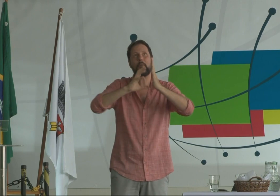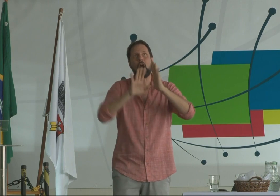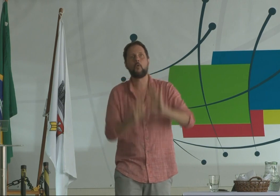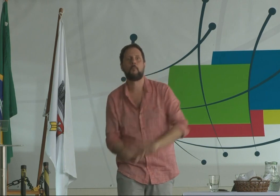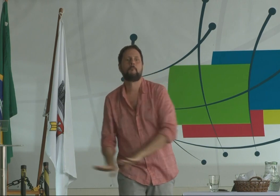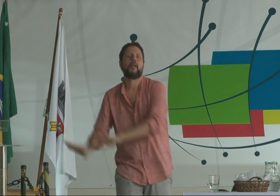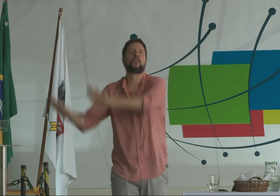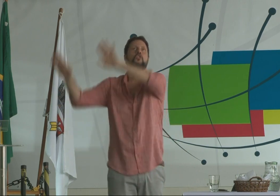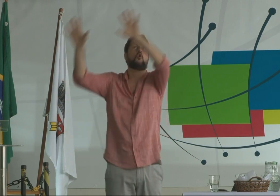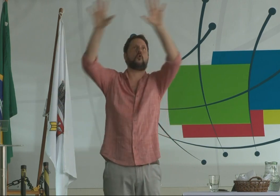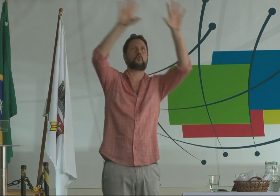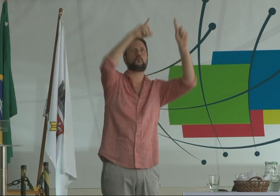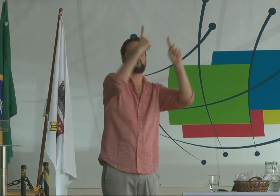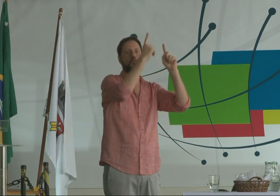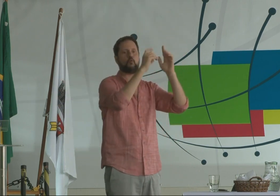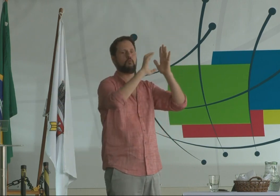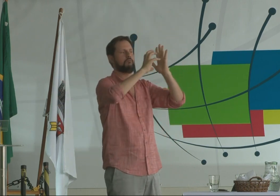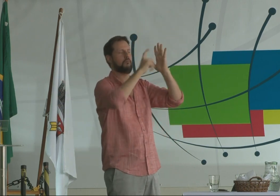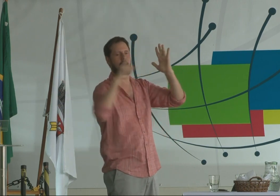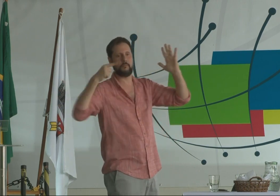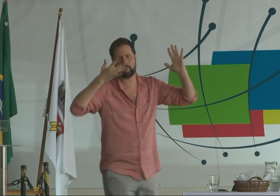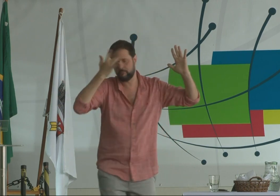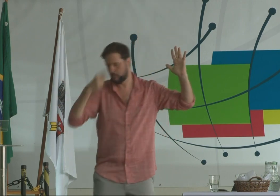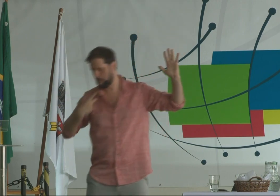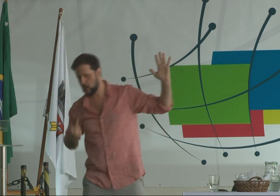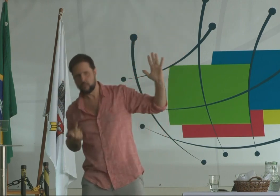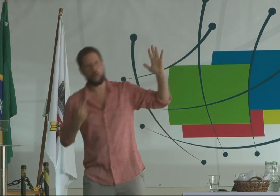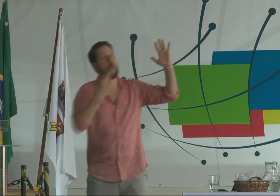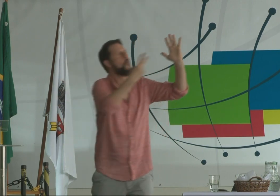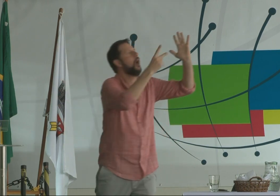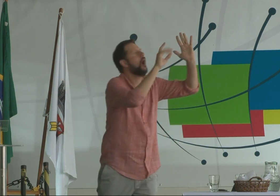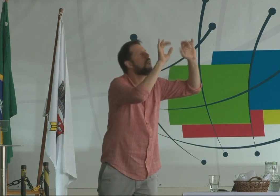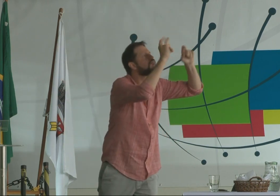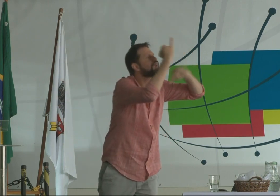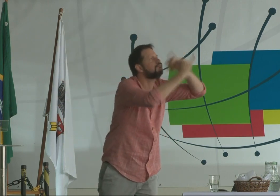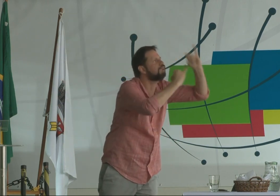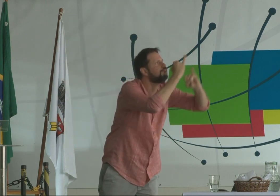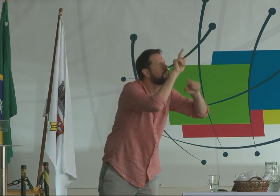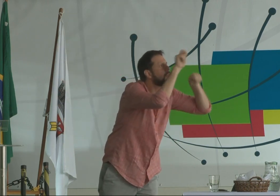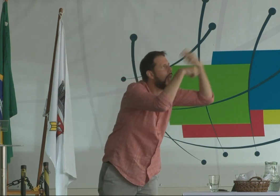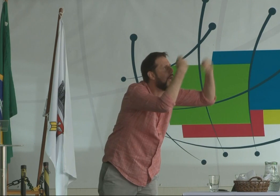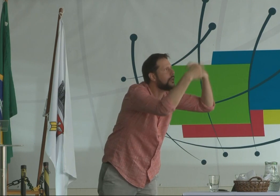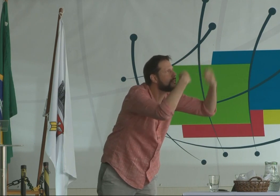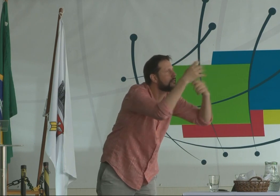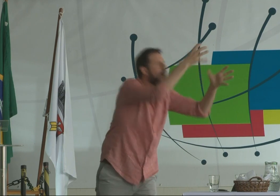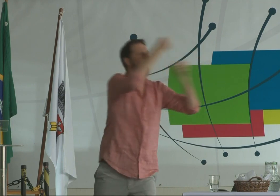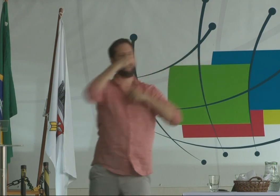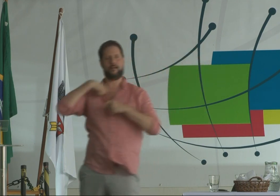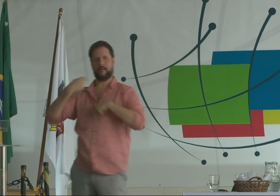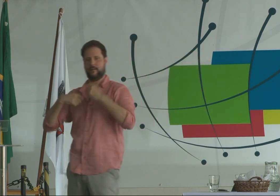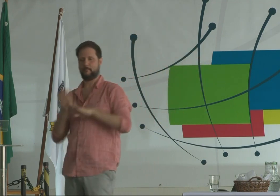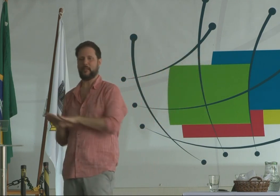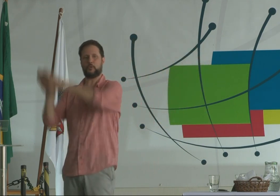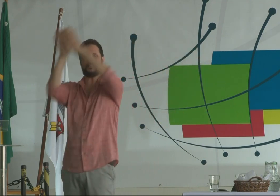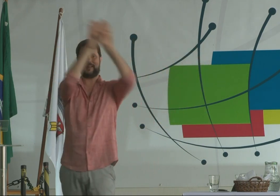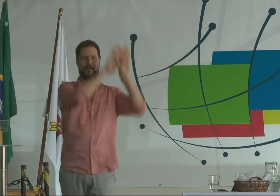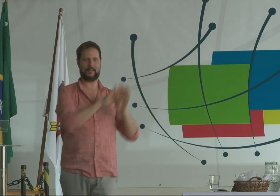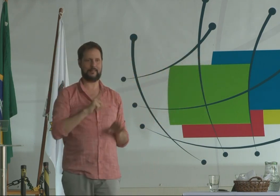A gente tá trabalhando com um banco de dados em nível nacional pras pessoas estarem acessando, pegando esses sinais e trabalhando pra